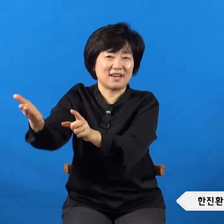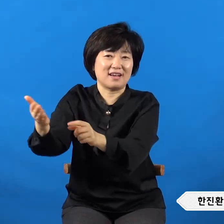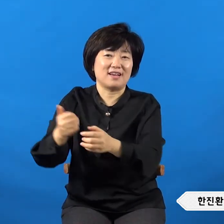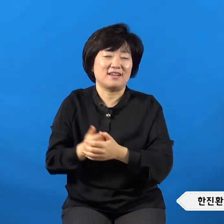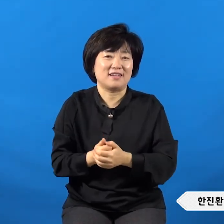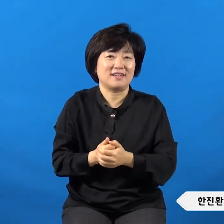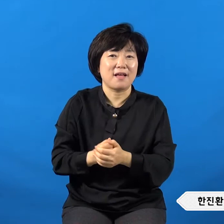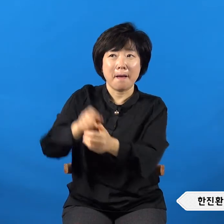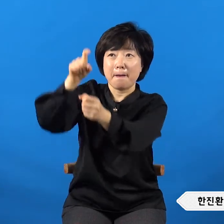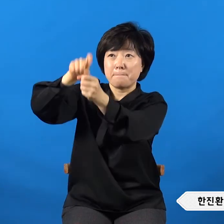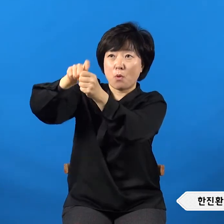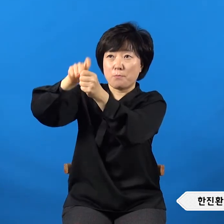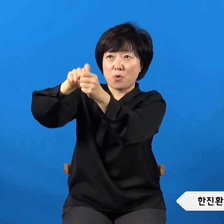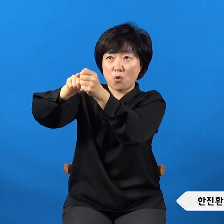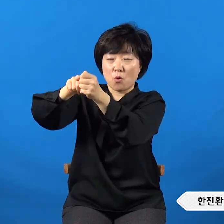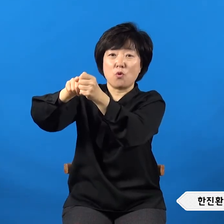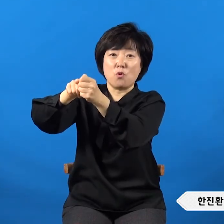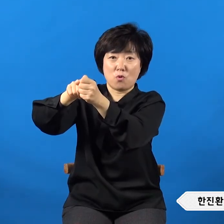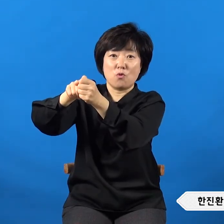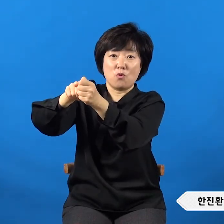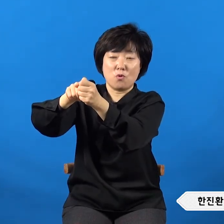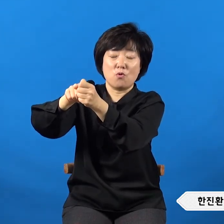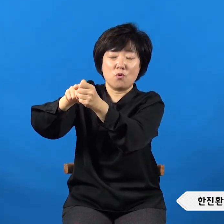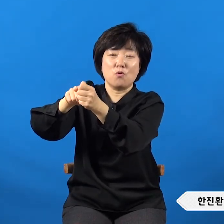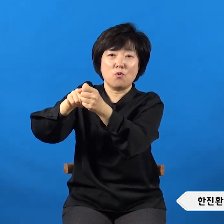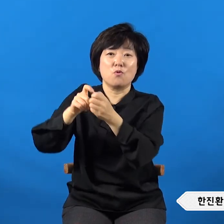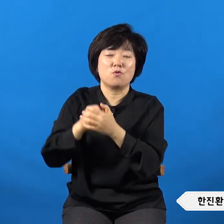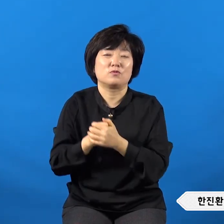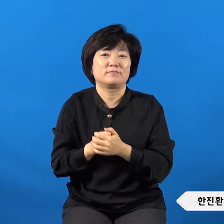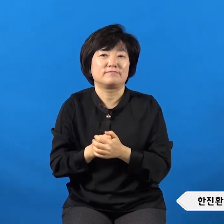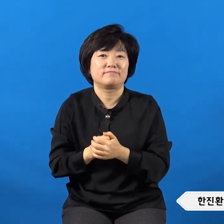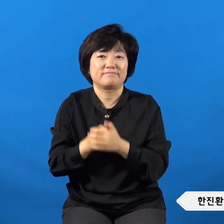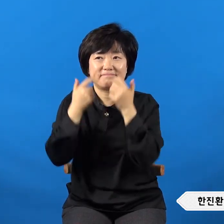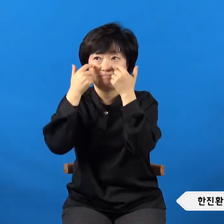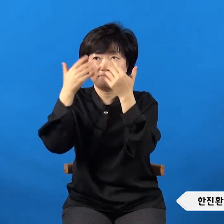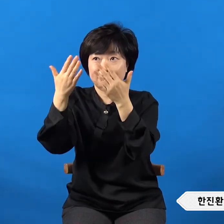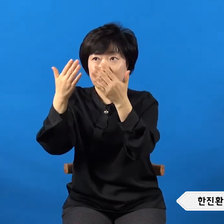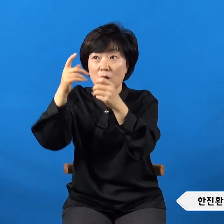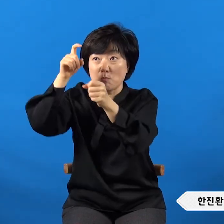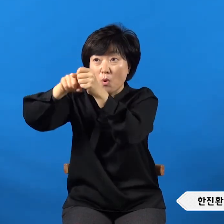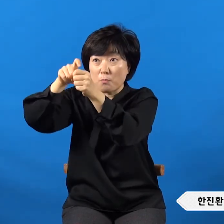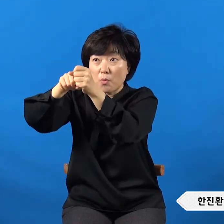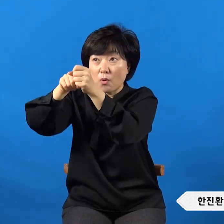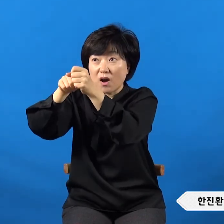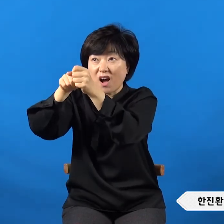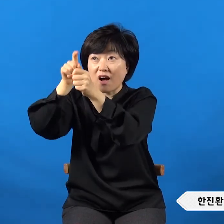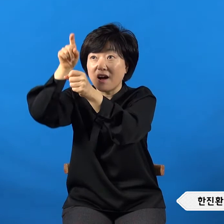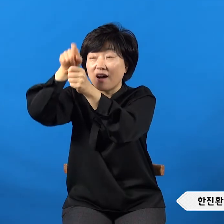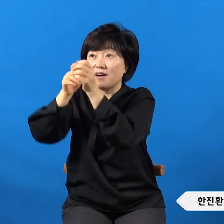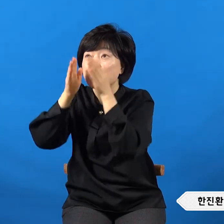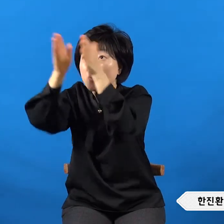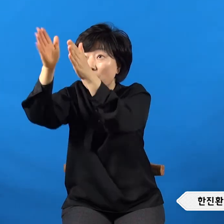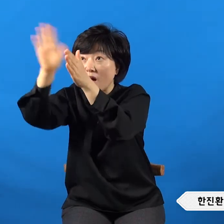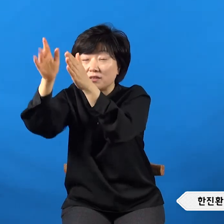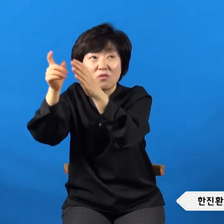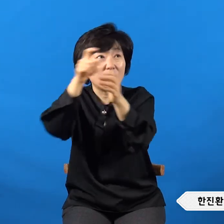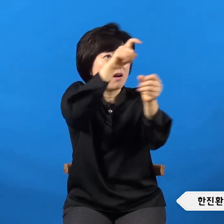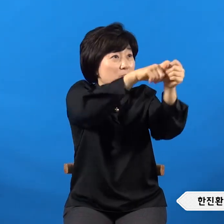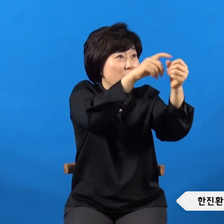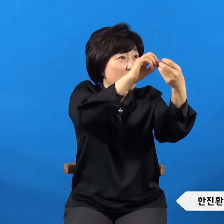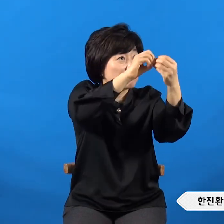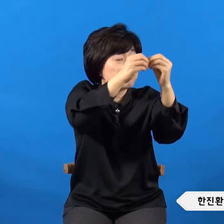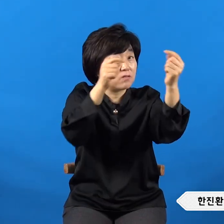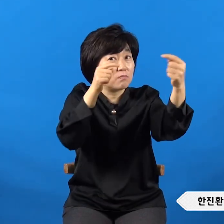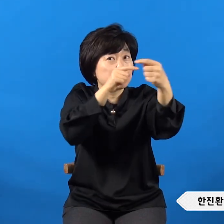잘못됩니다. 목표가 잘못되어 버리면 모든 게 잘못되어 버립니다. 그래서